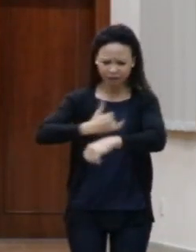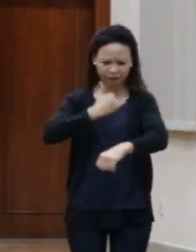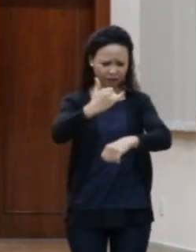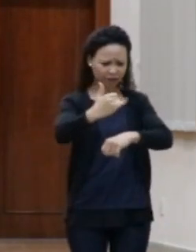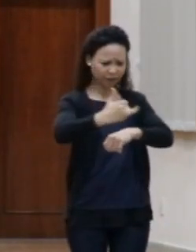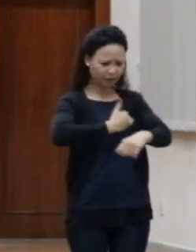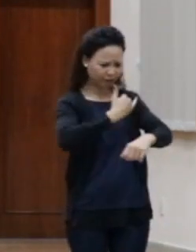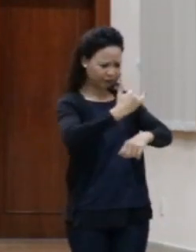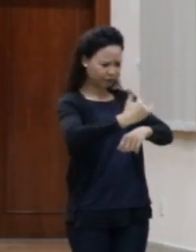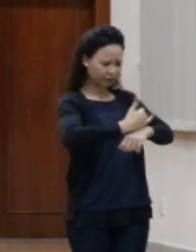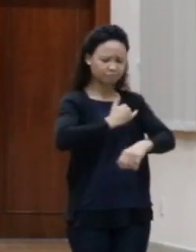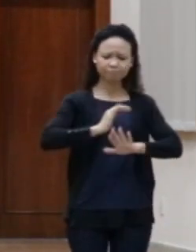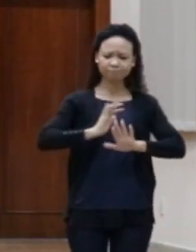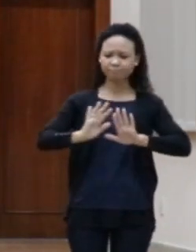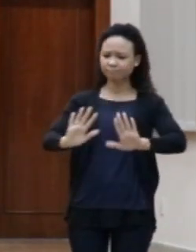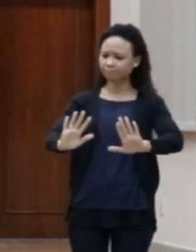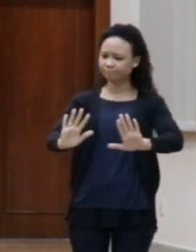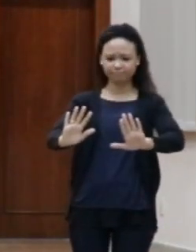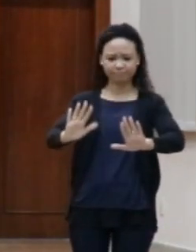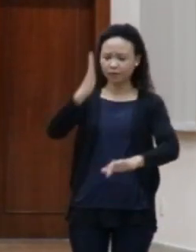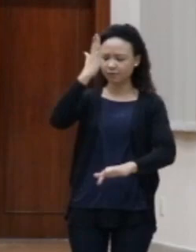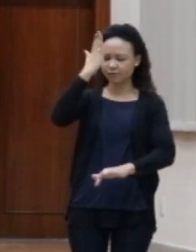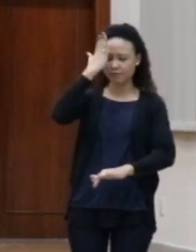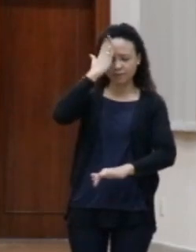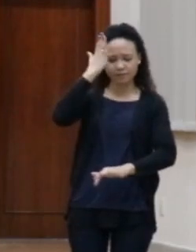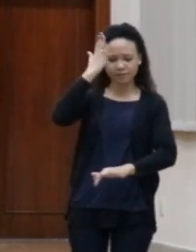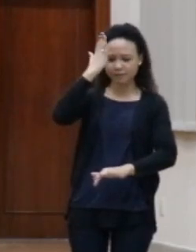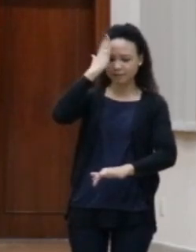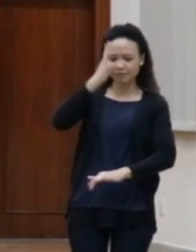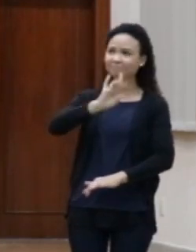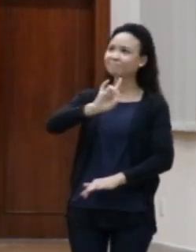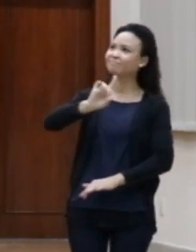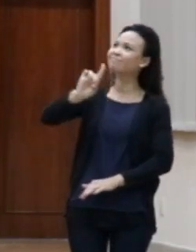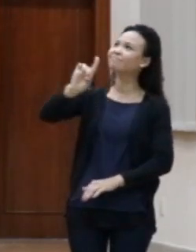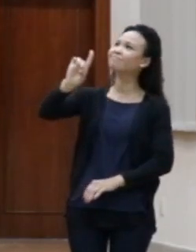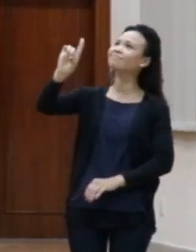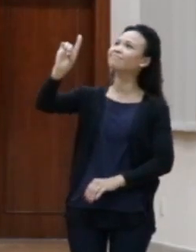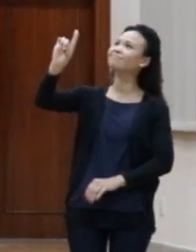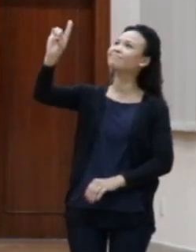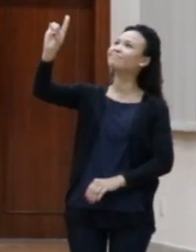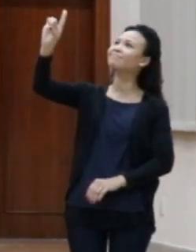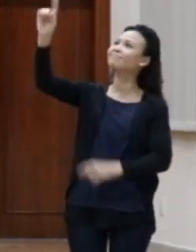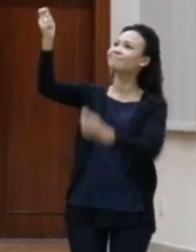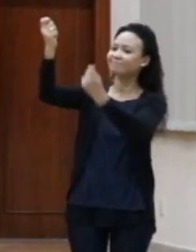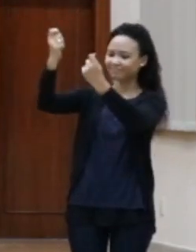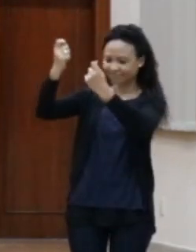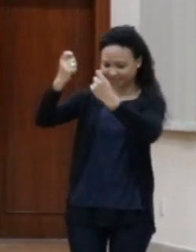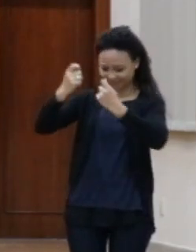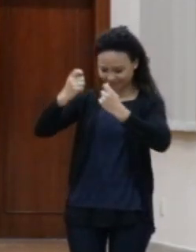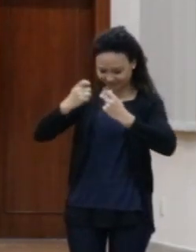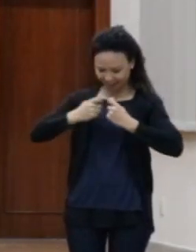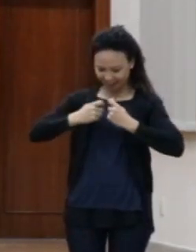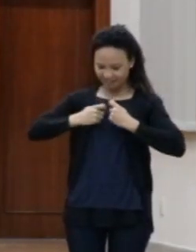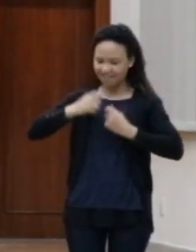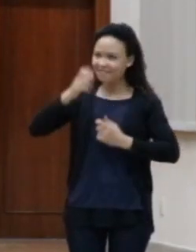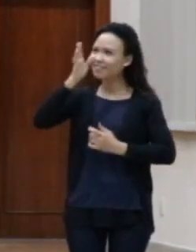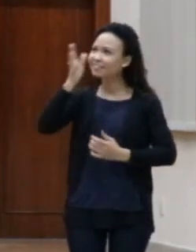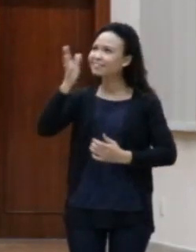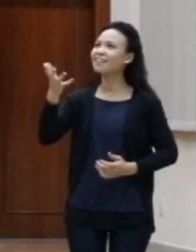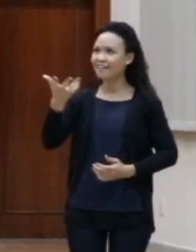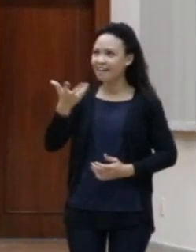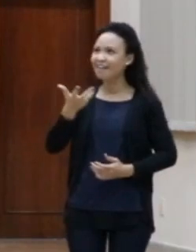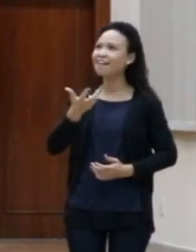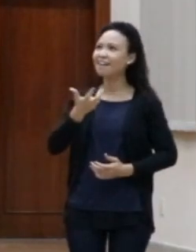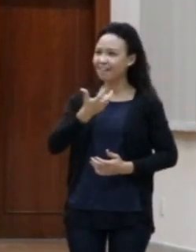traiam, eu sei que em teus braços eu encontro